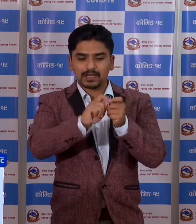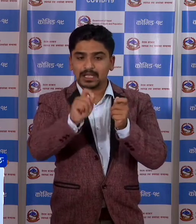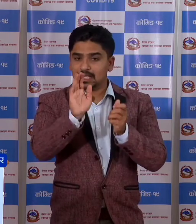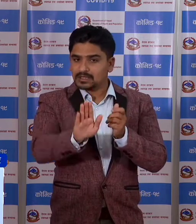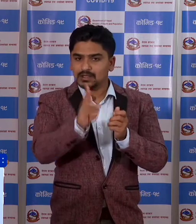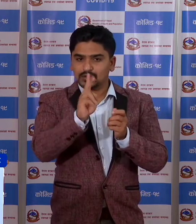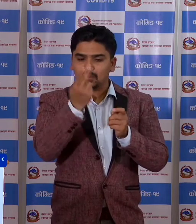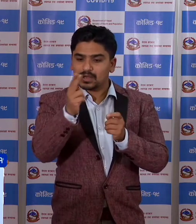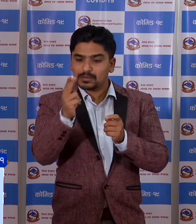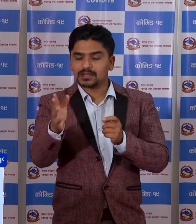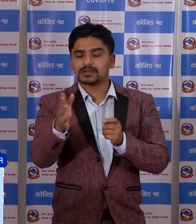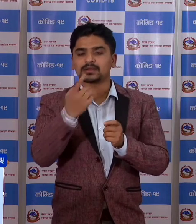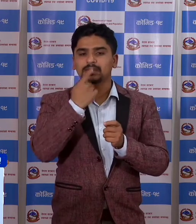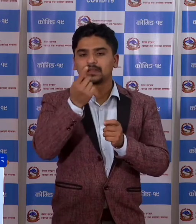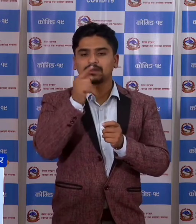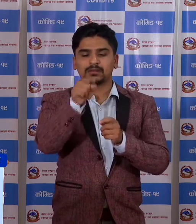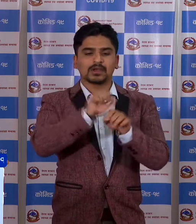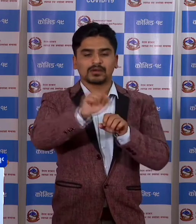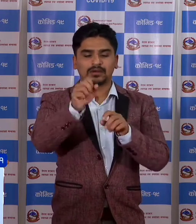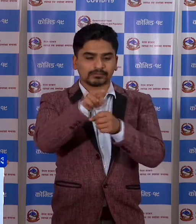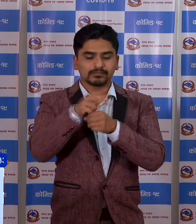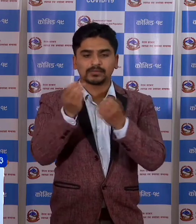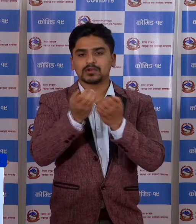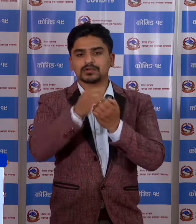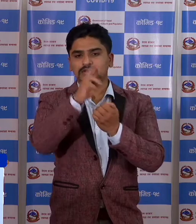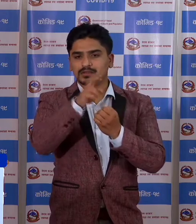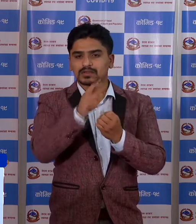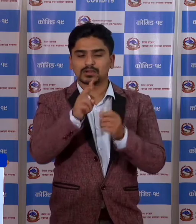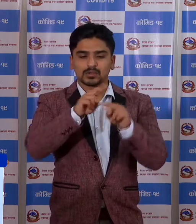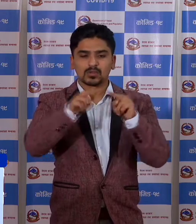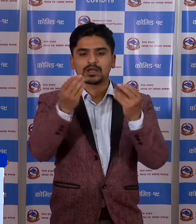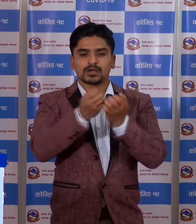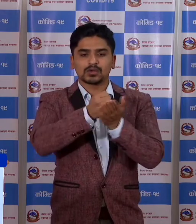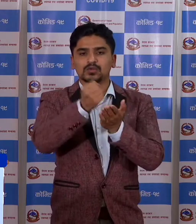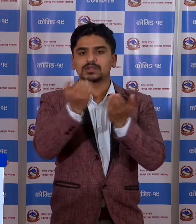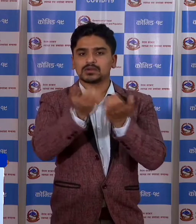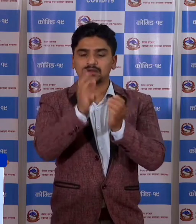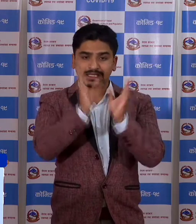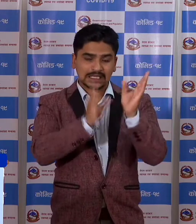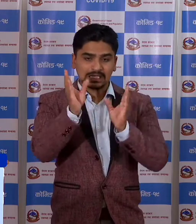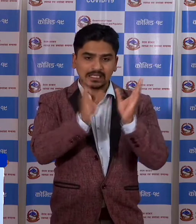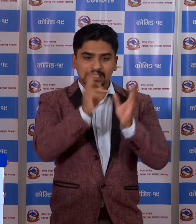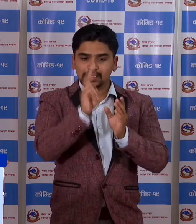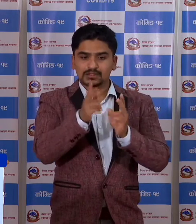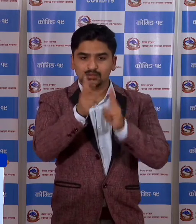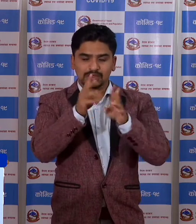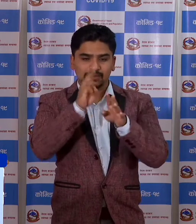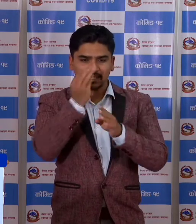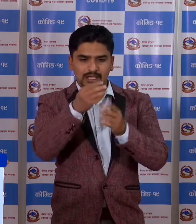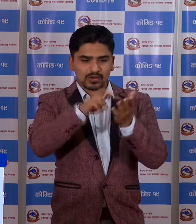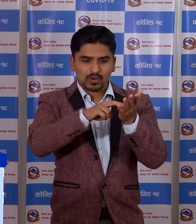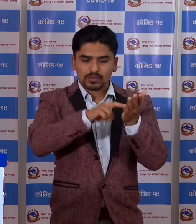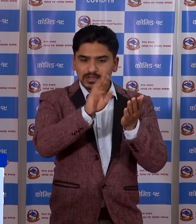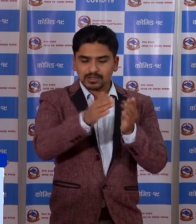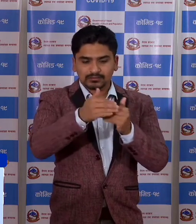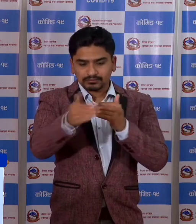लेखिएको छ त्यो कुरा भएको छ कि छैन भनेर यहाँहरूले नियमन गर्नुहोस् र त्यो पुरा गर्न कोसिस गर्नुहोस्। यदि त्यस्तो कुरामा केही कमी